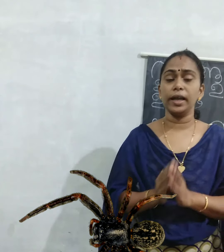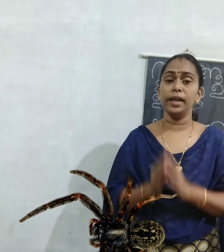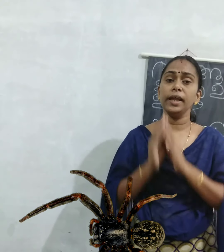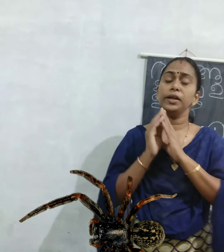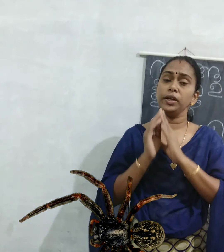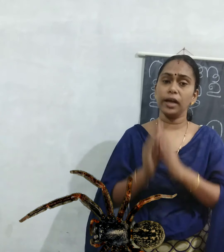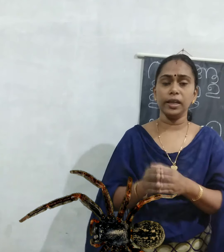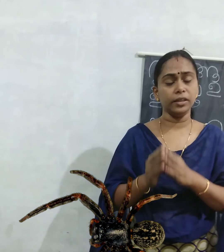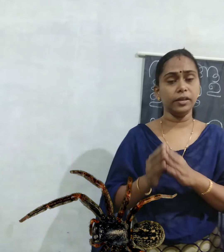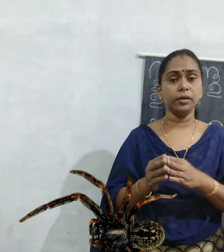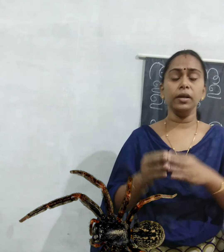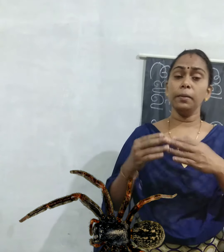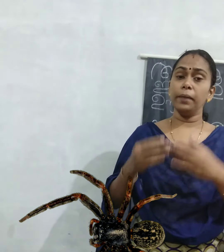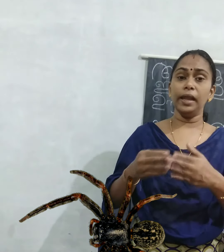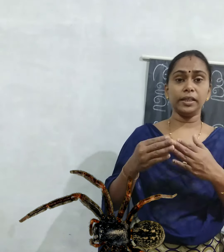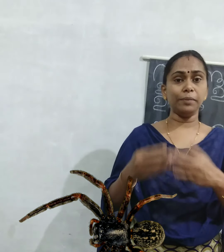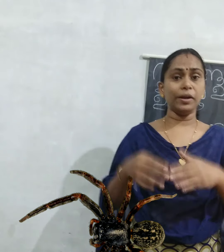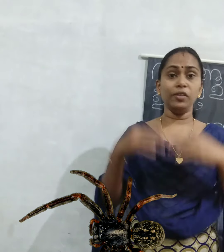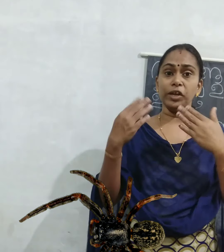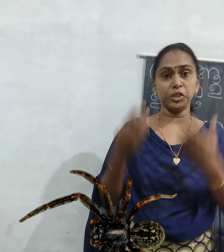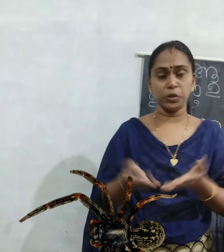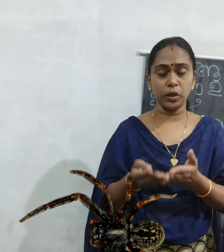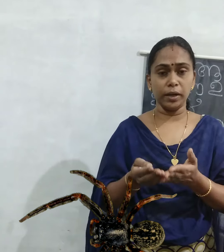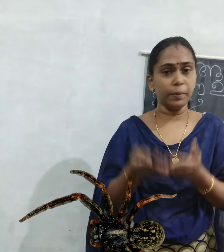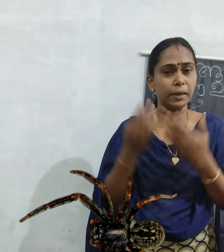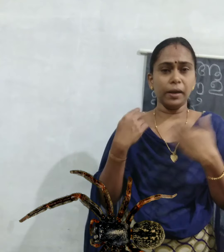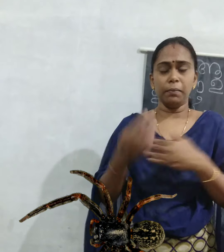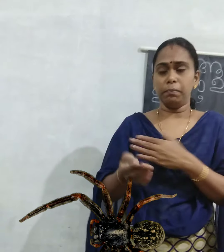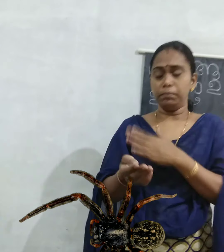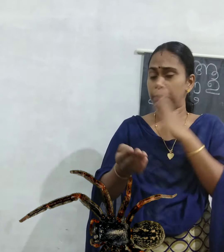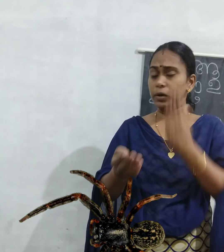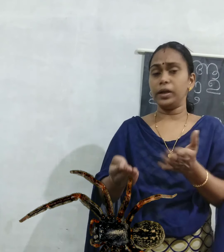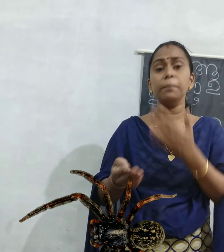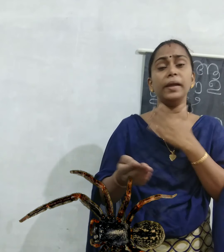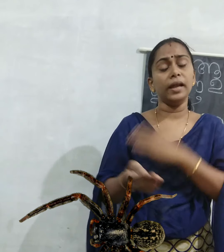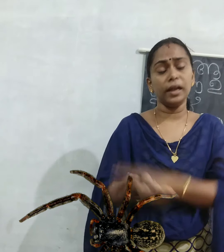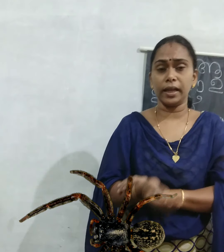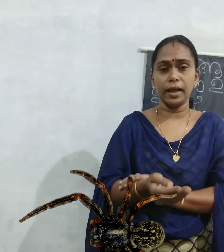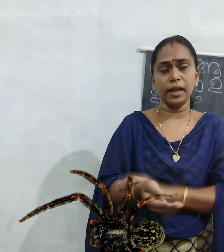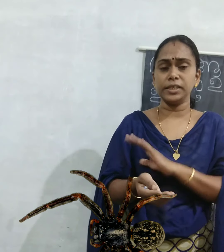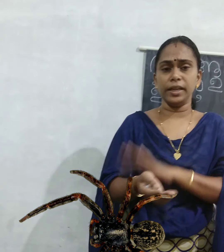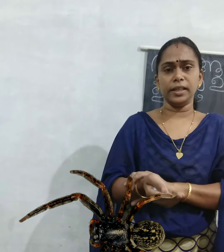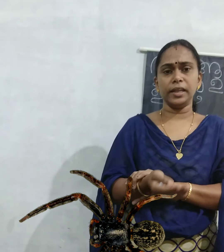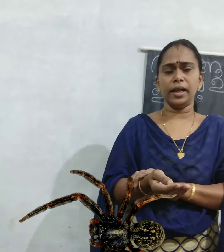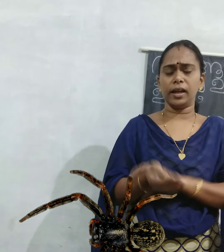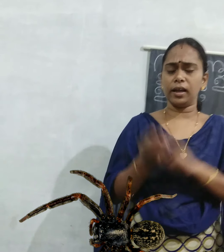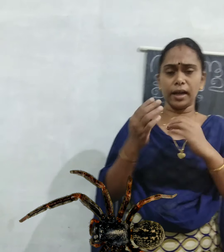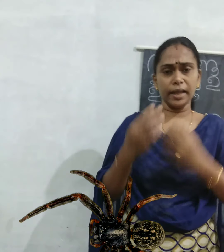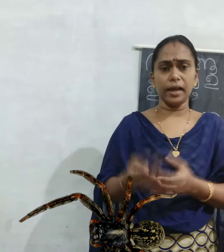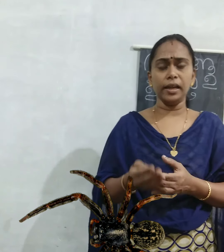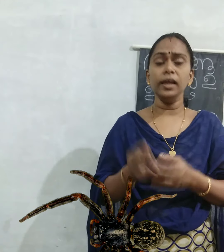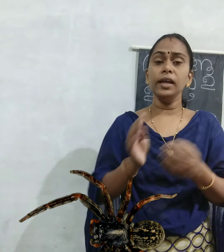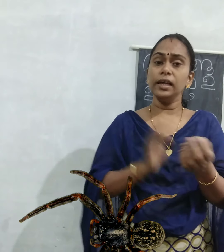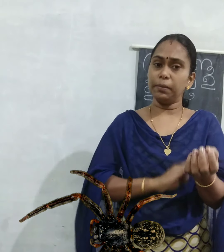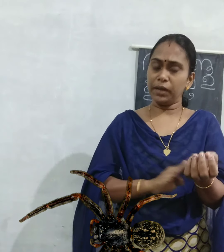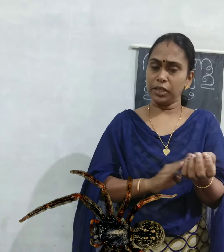അതിന് എട്ടുകാലി. അതിന്റെ മേലെ അതേമാതിരി വിഷമൊക്കെ ഉണ്ട്. അപ്പൊ നമ്മളെ നമ്മുടെ മേലേക്ക് ആയാലും ശരീരത്തിലൊക്കെ ആയാല് നമുക്ക് എന്ത്